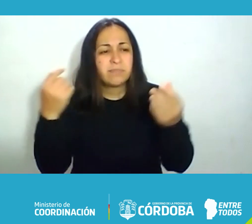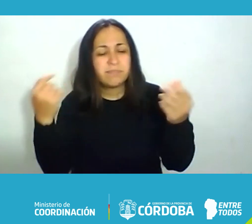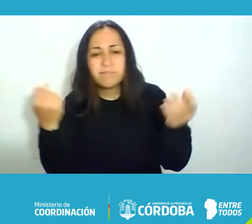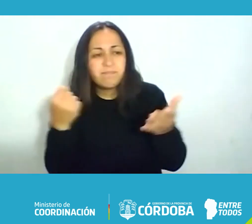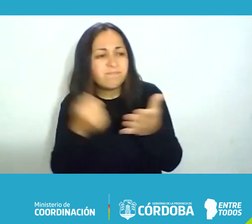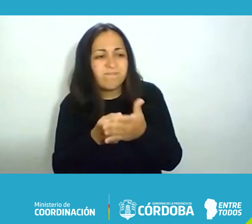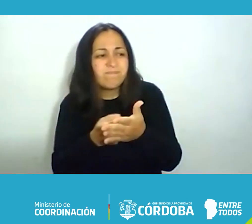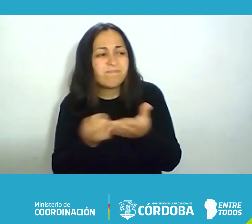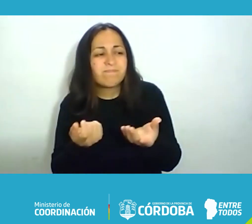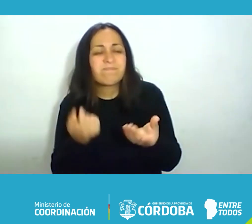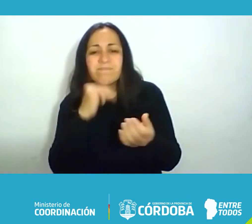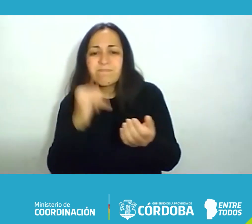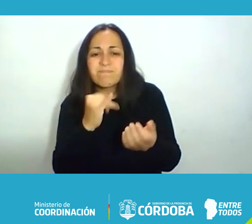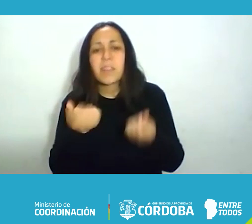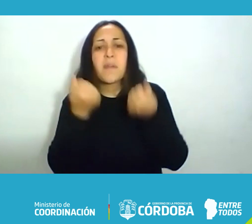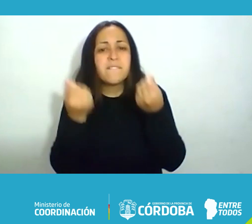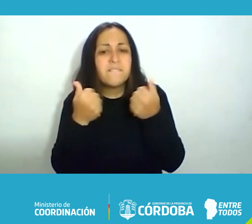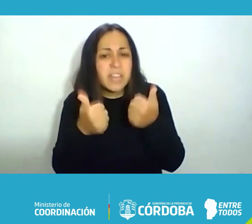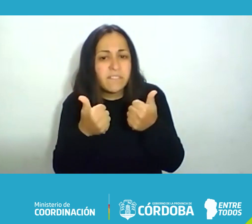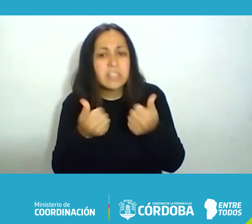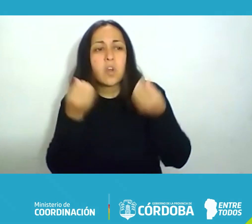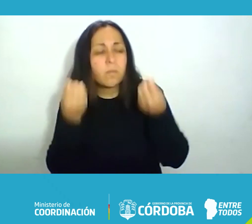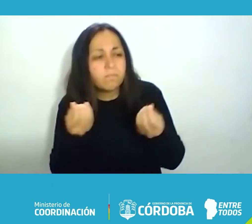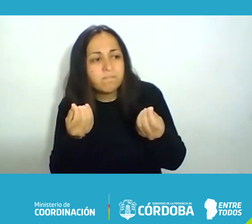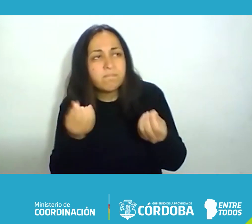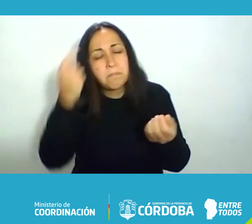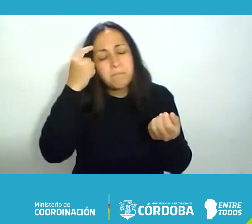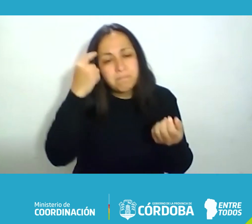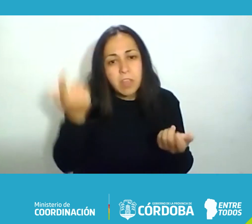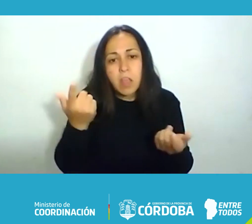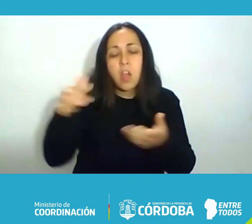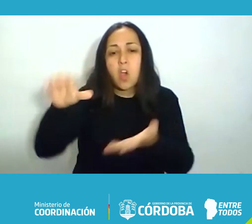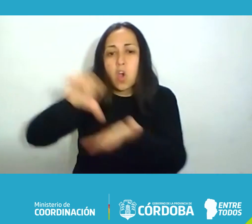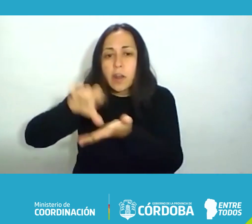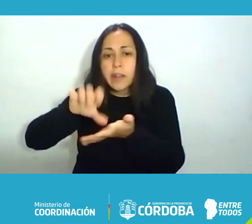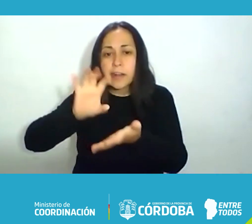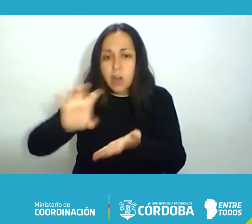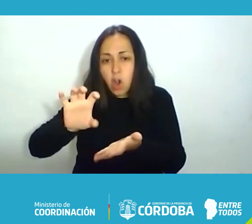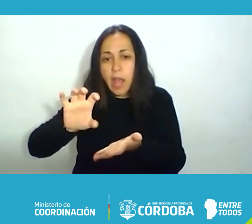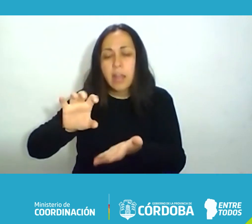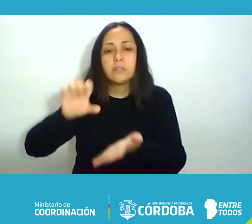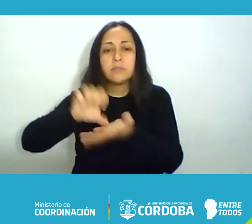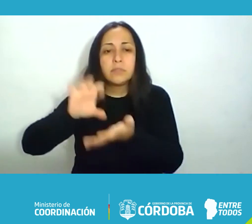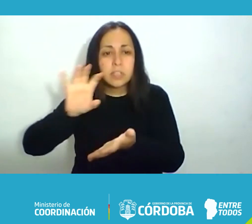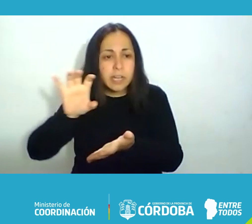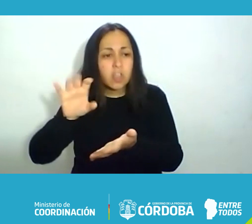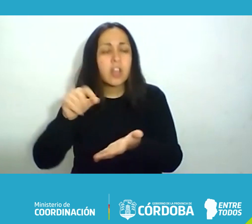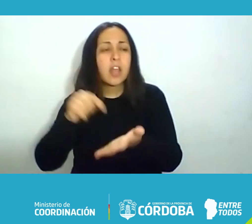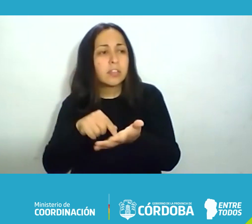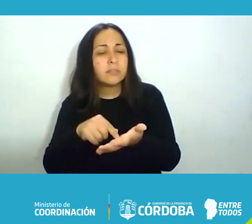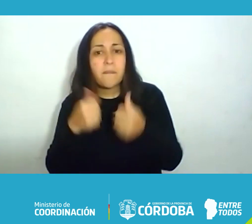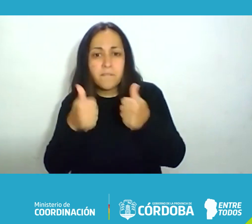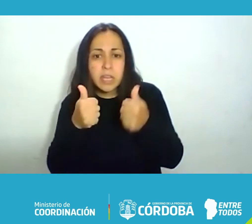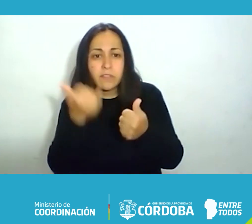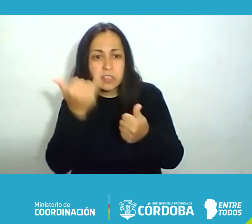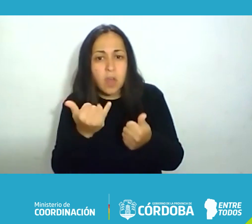valle. Comenta que los beneficios que se generan se tienen que considerar en el orden regional y en el orden local. Se da la posibilidad de conectar con